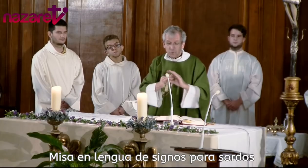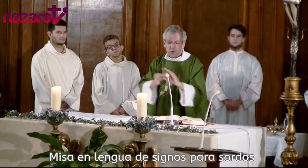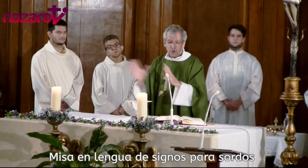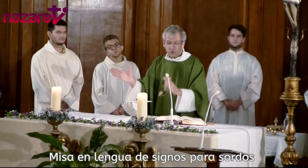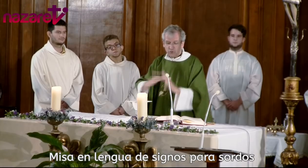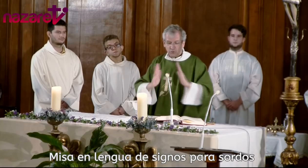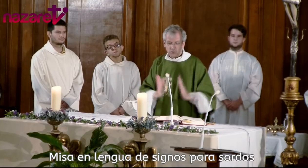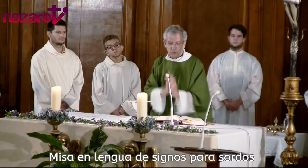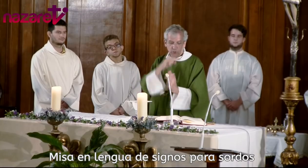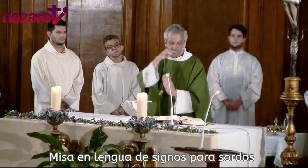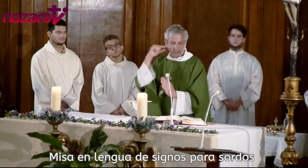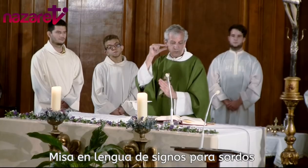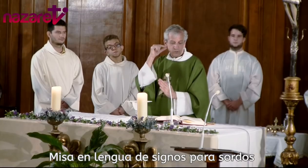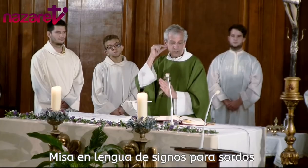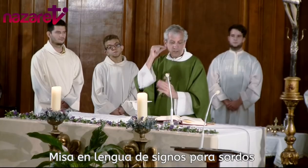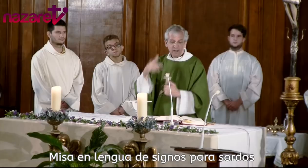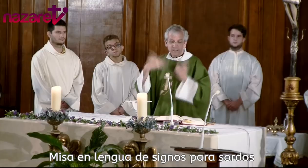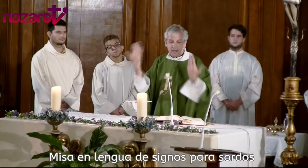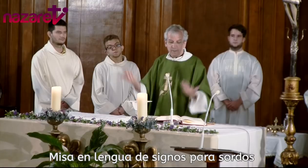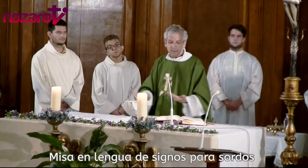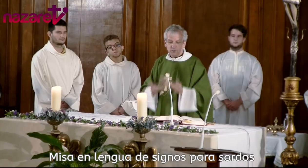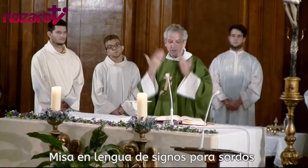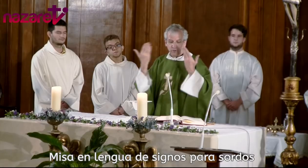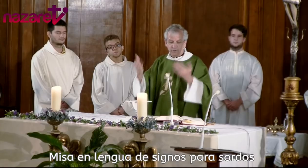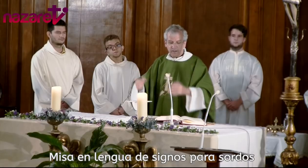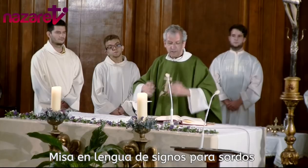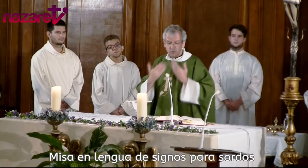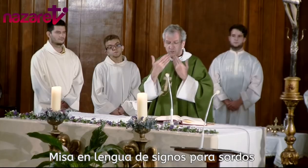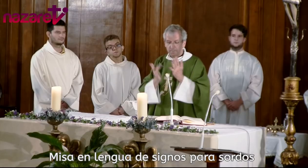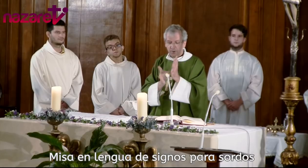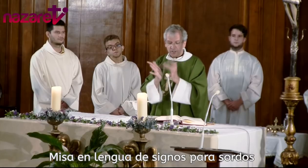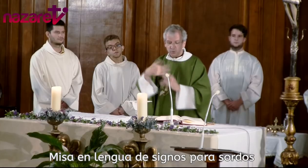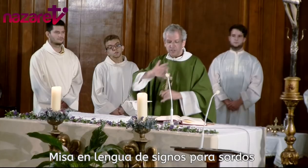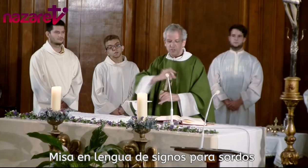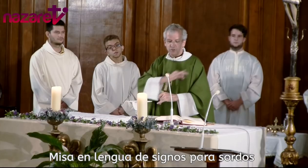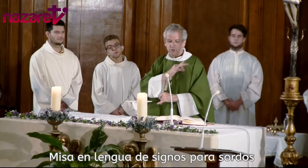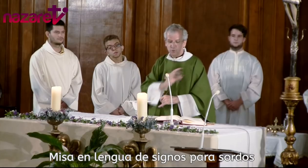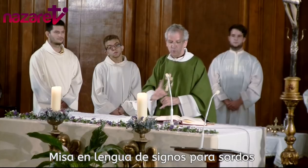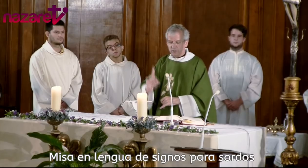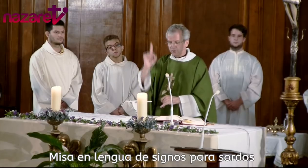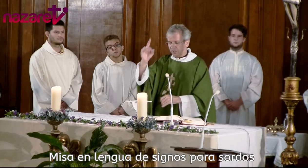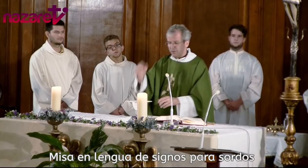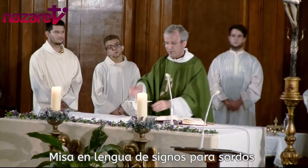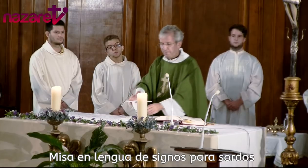comunión con todos los santos, te alabaremos y te glorificaremos por Jesucristo nuestro Señor.